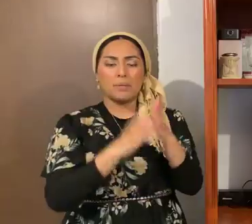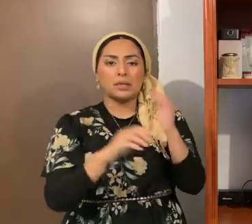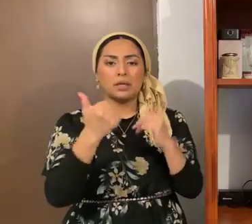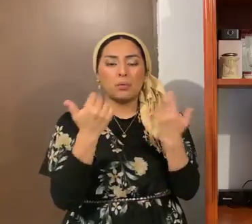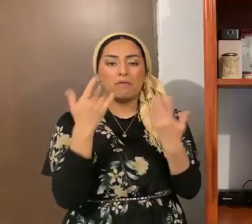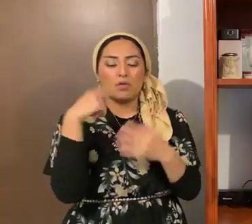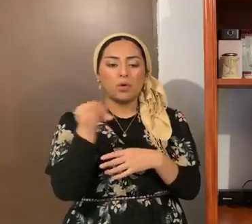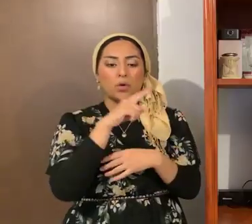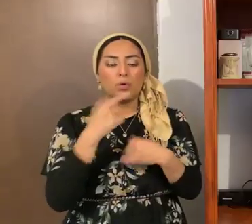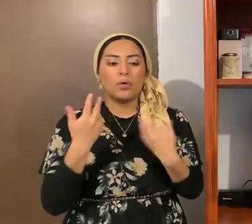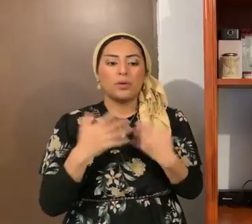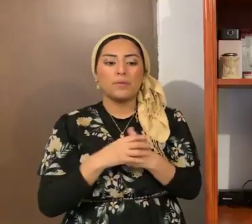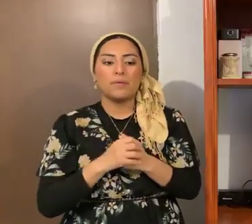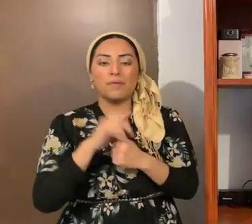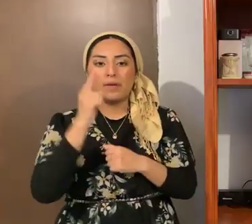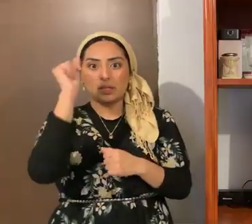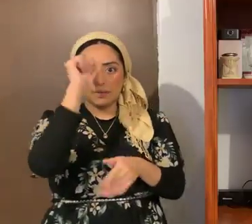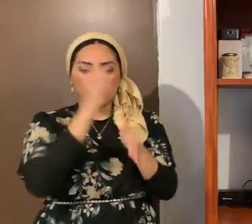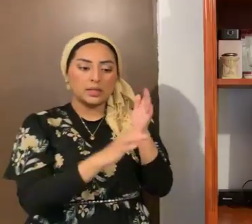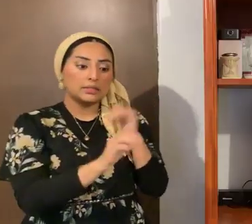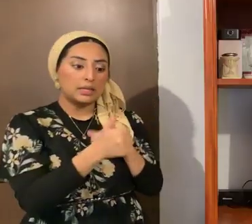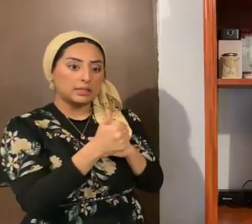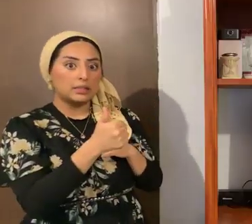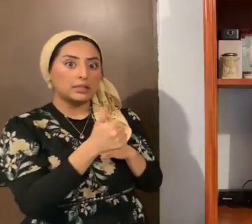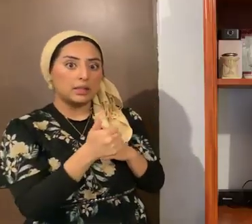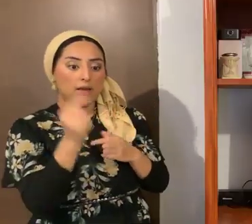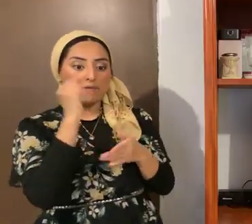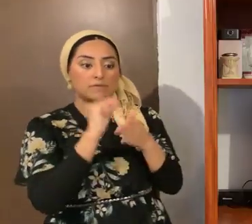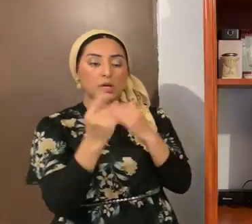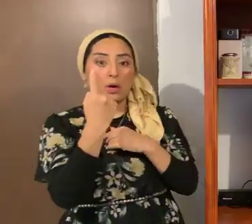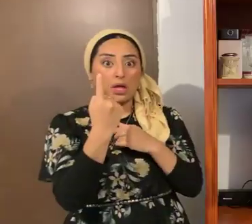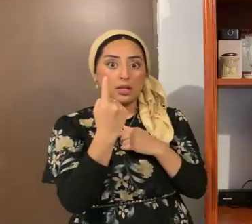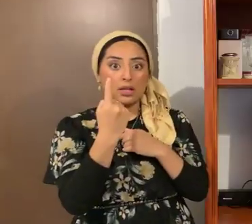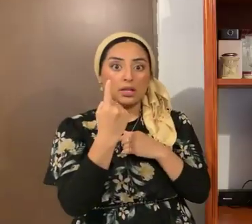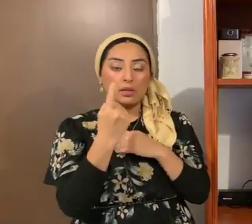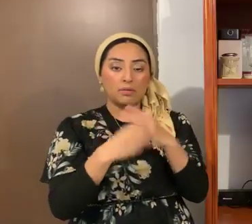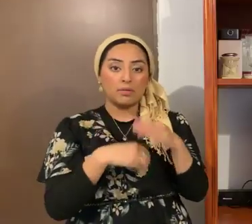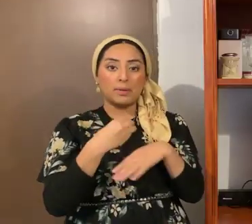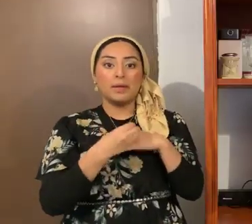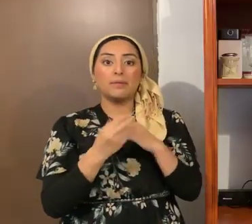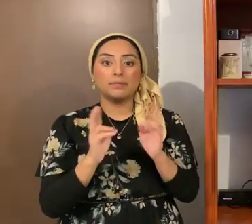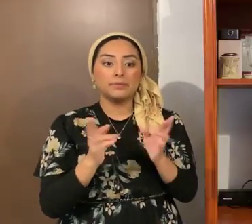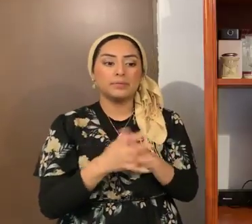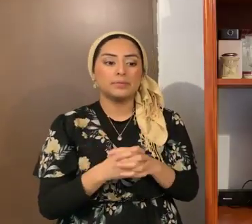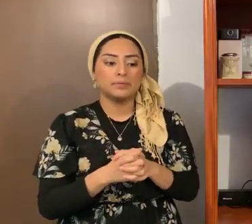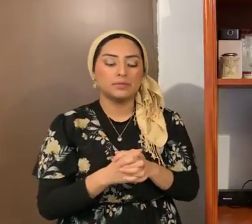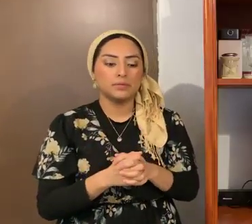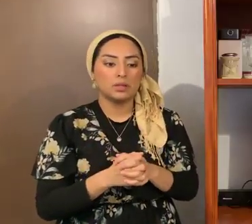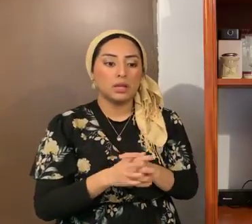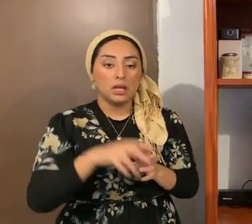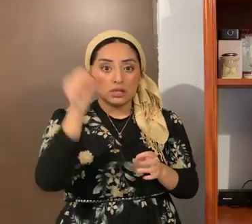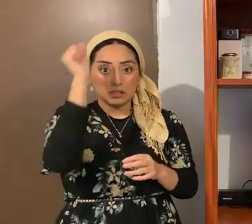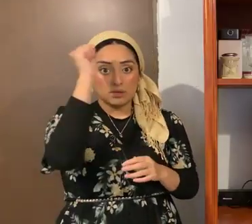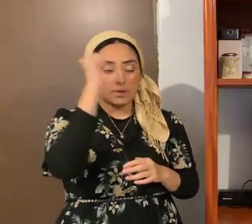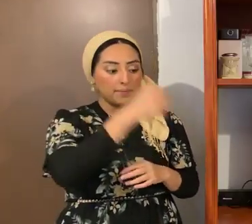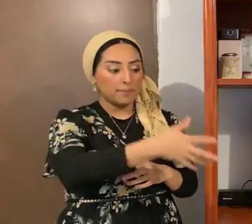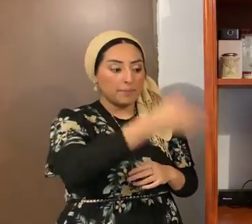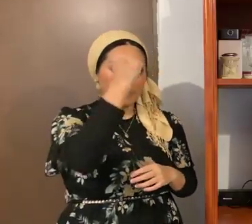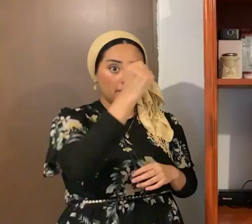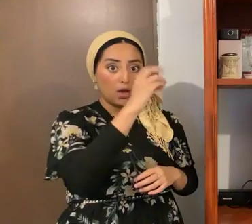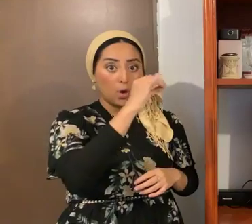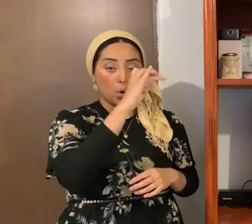los espero. 1 Samuel 10, el verso 1, amén. Tomando entonces Samuel una